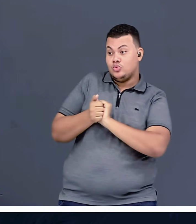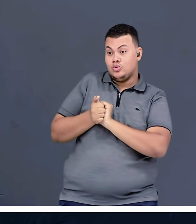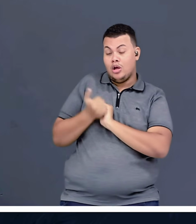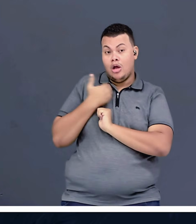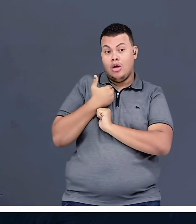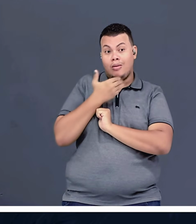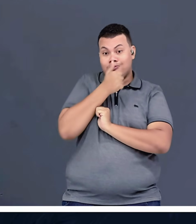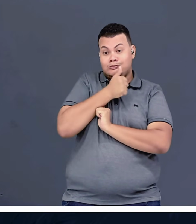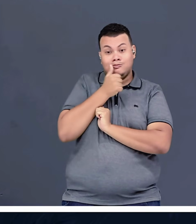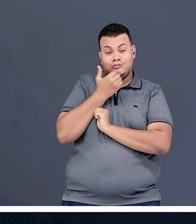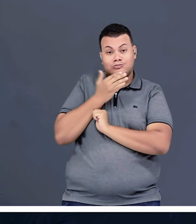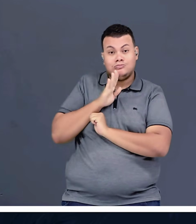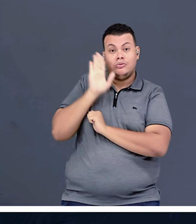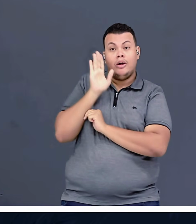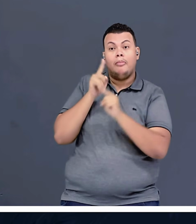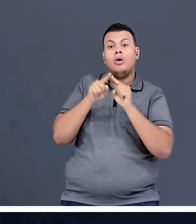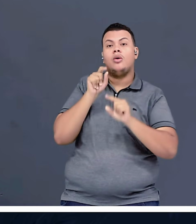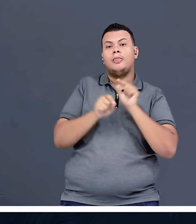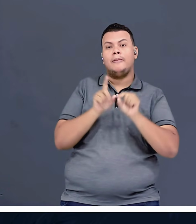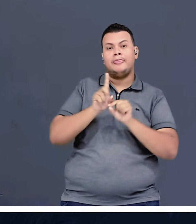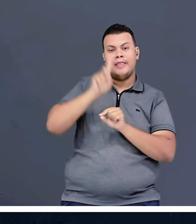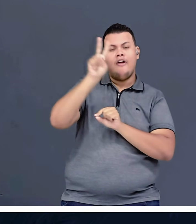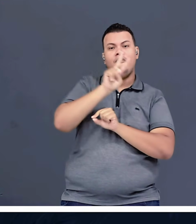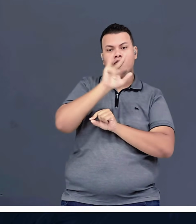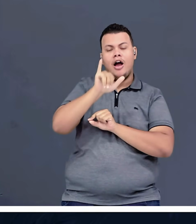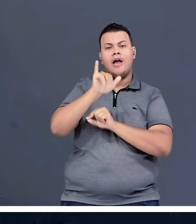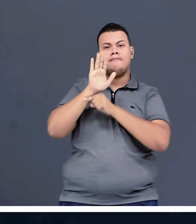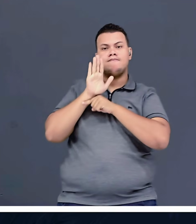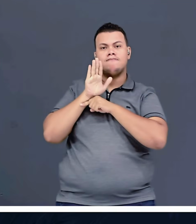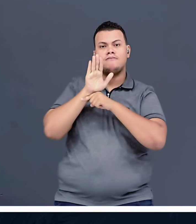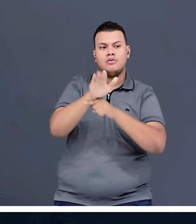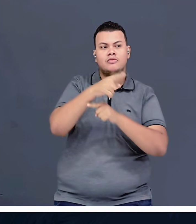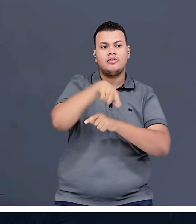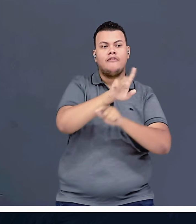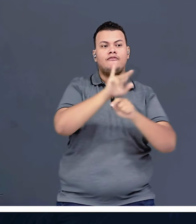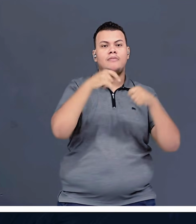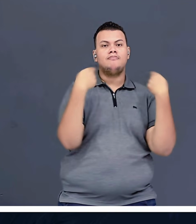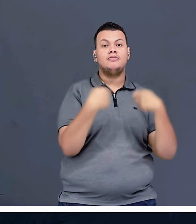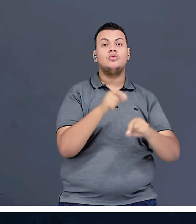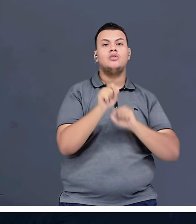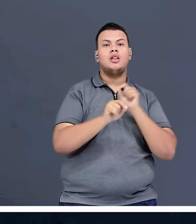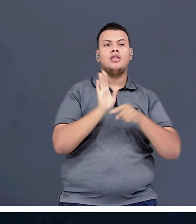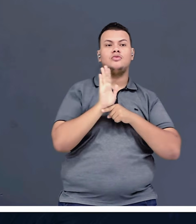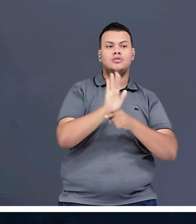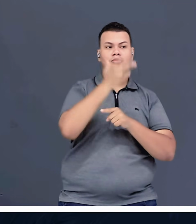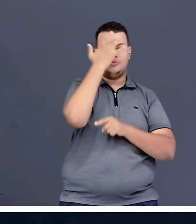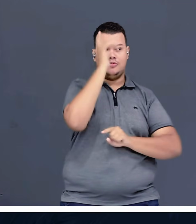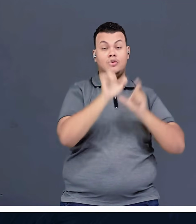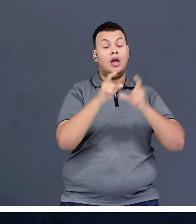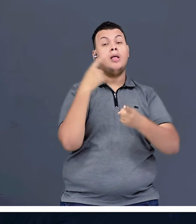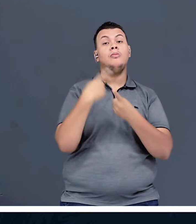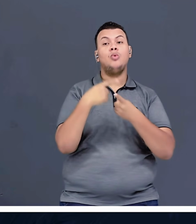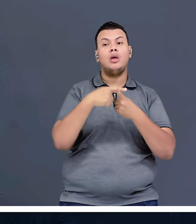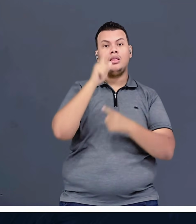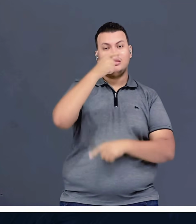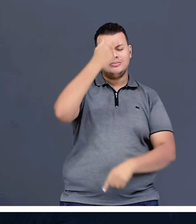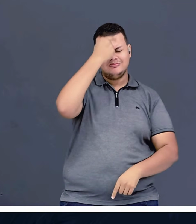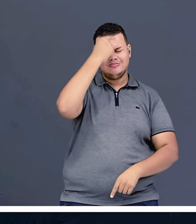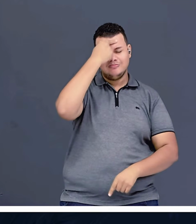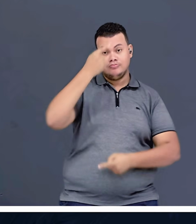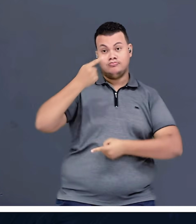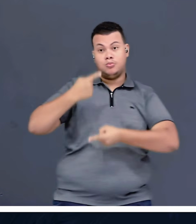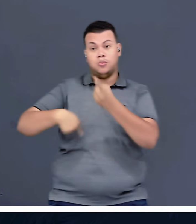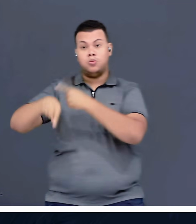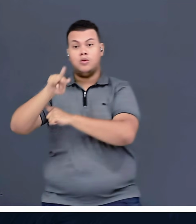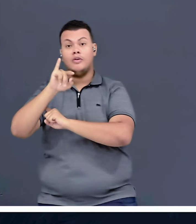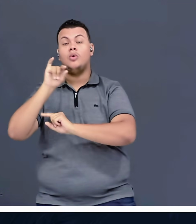jejuar. Mas deixa eu te dizer, Deus vai enviar gente. Você vai ter que jejuar junto com essa pessoa. Por quê? Porque a mentalidade de abundância